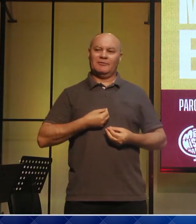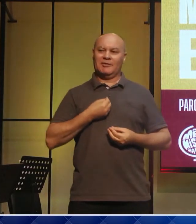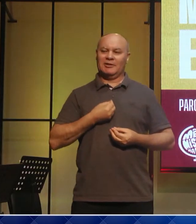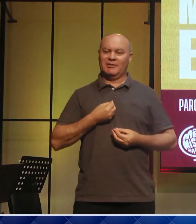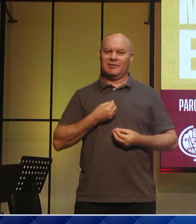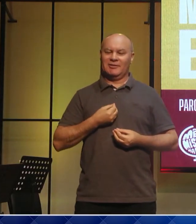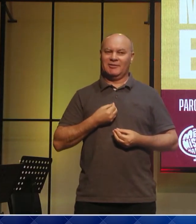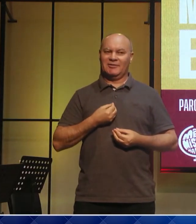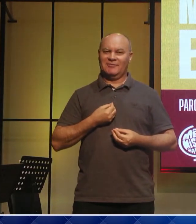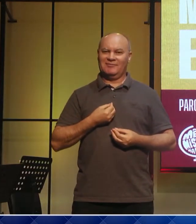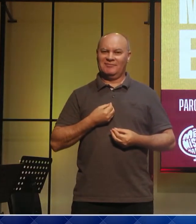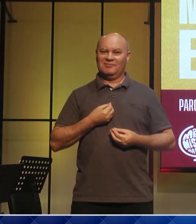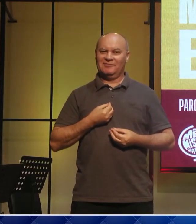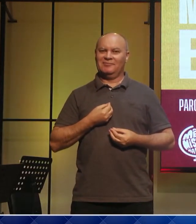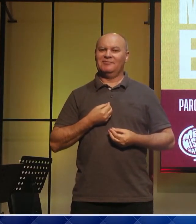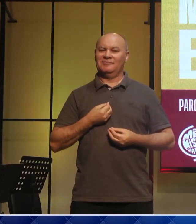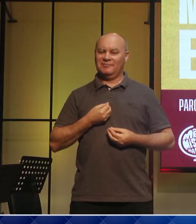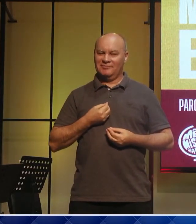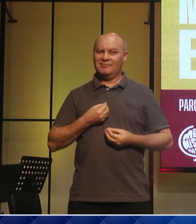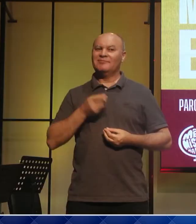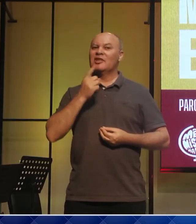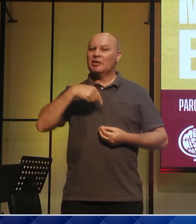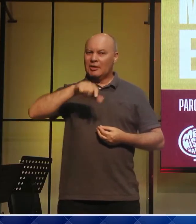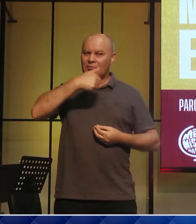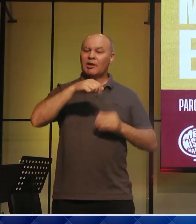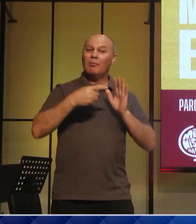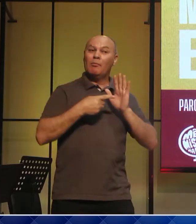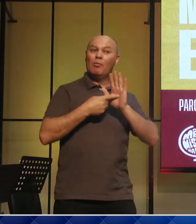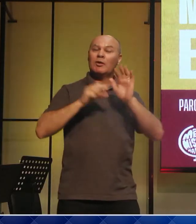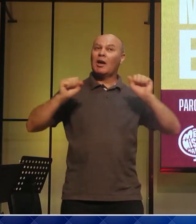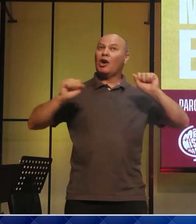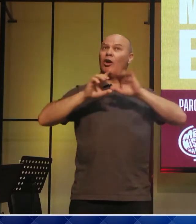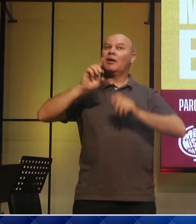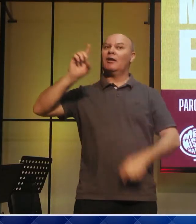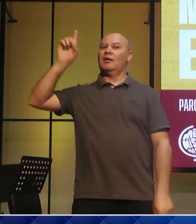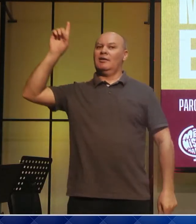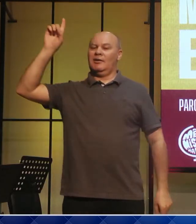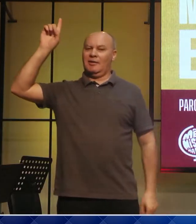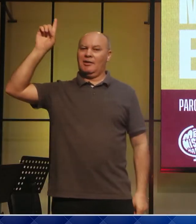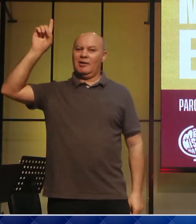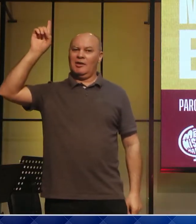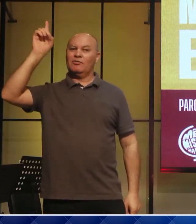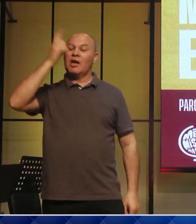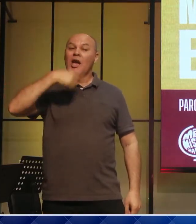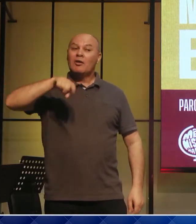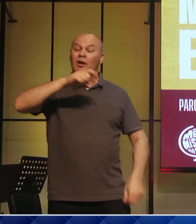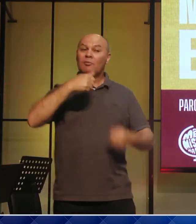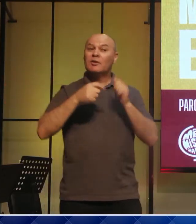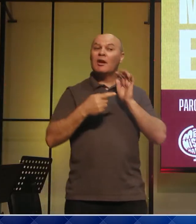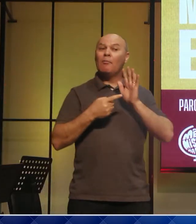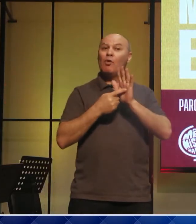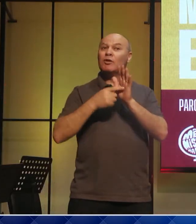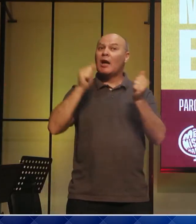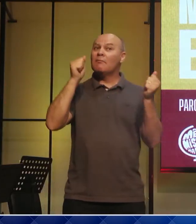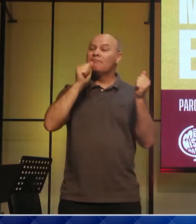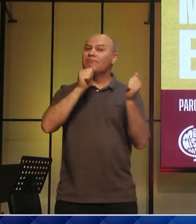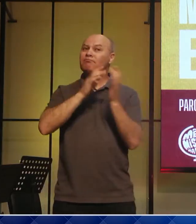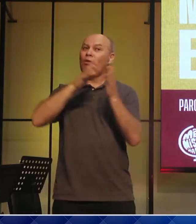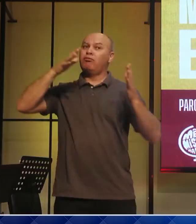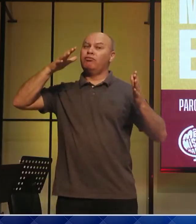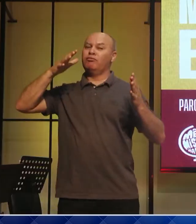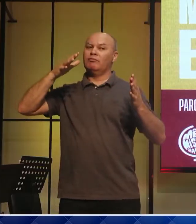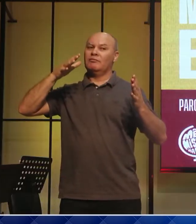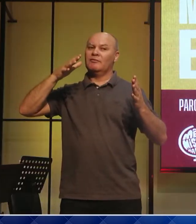Nós precisamos refletir a glória dele. A gente precisa nos santificar para que as pessoas vejam Cristo em